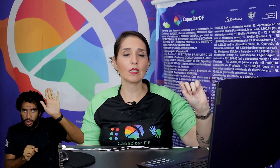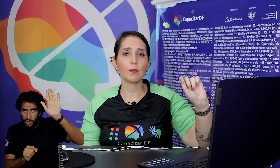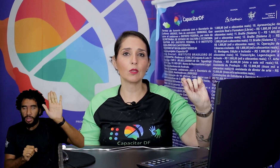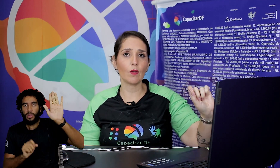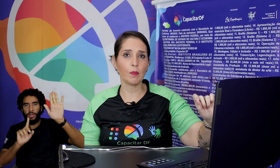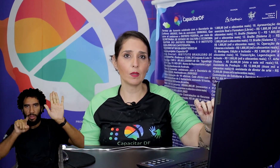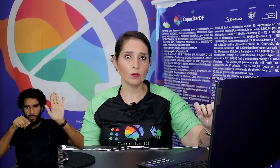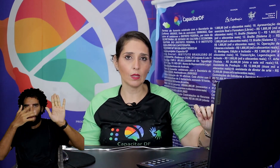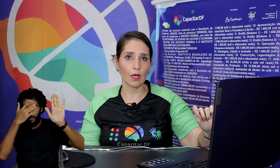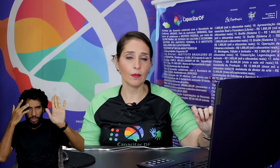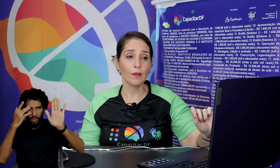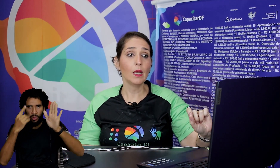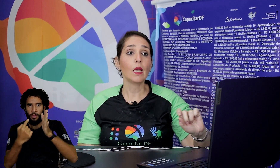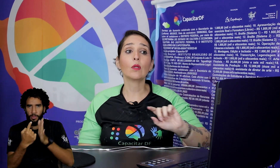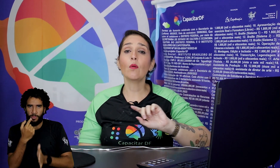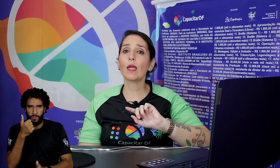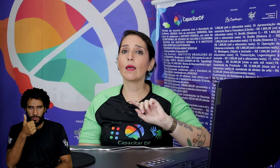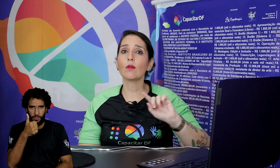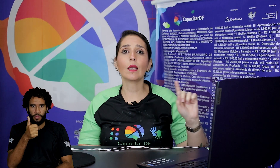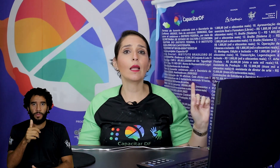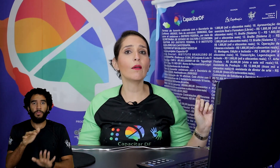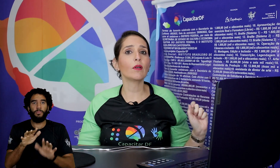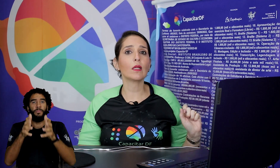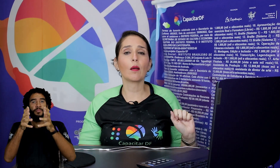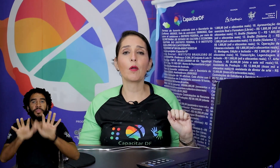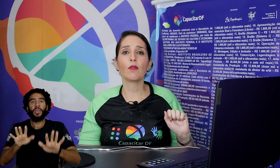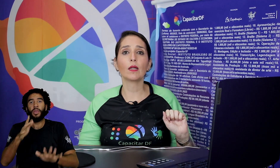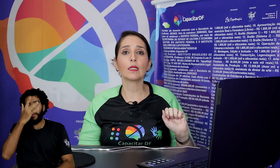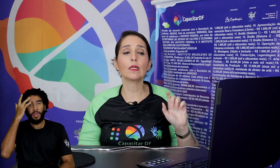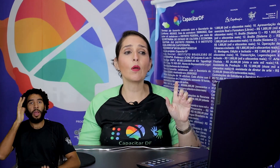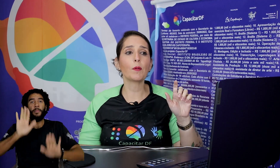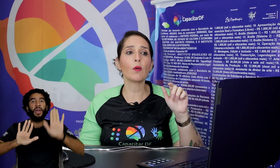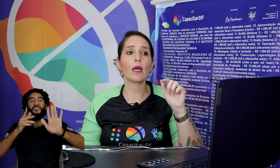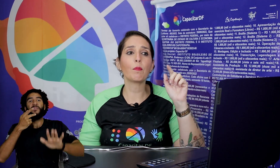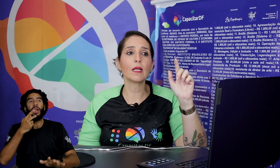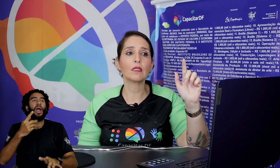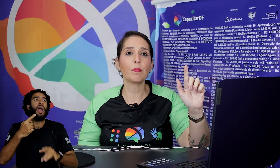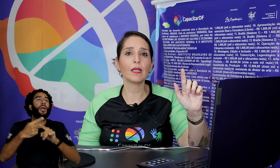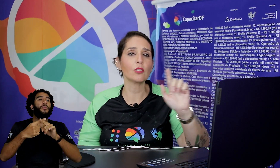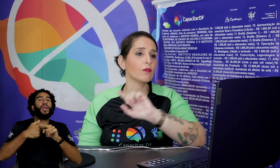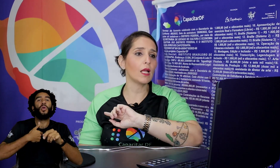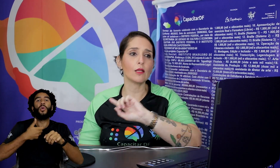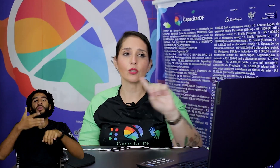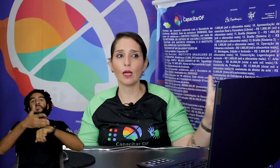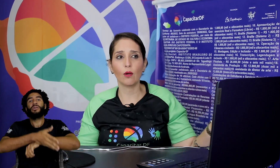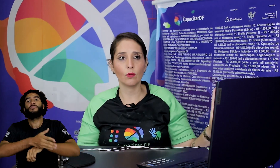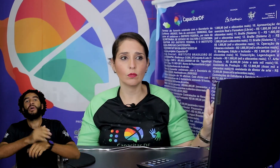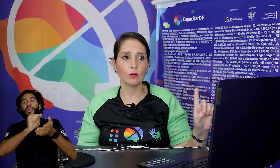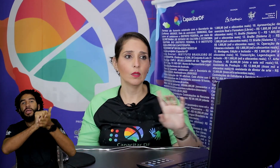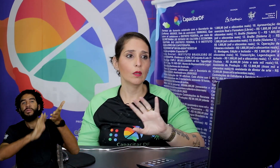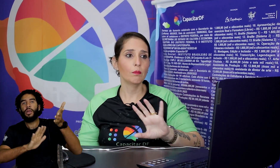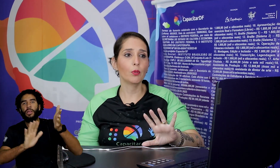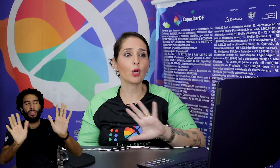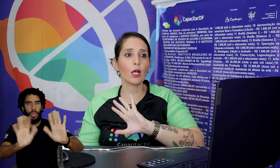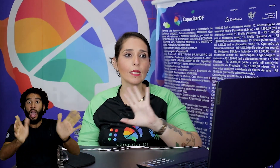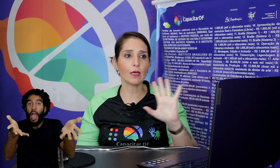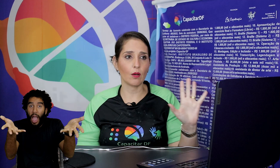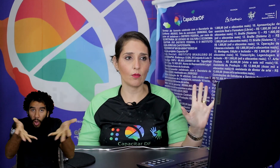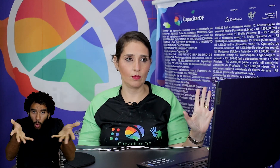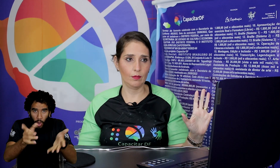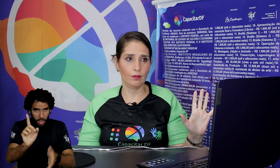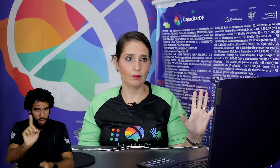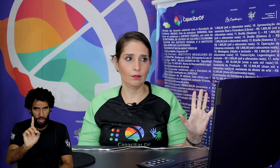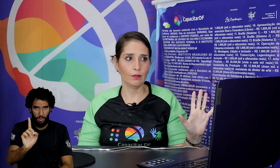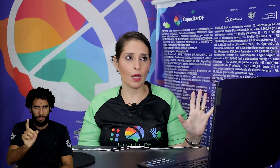palavra e essa pessoa vai perguntar. Eu não quero ninguém levantando a mão e falando assim, não, é porque eu quero participar da atividade. Não. Por hora,